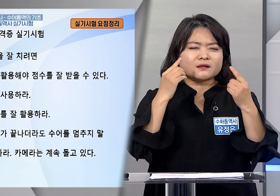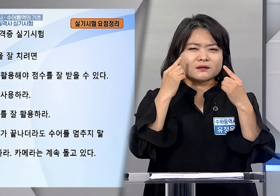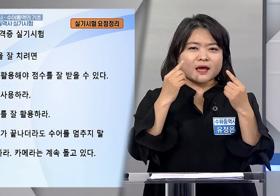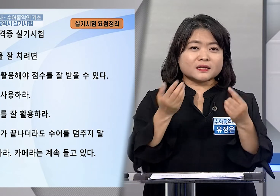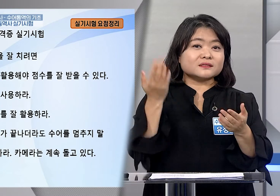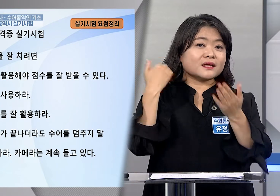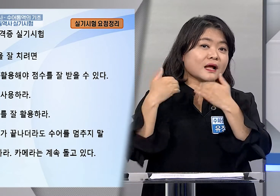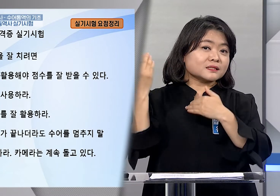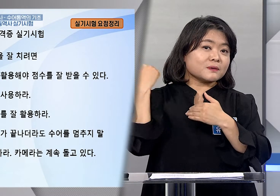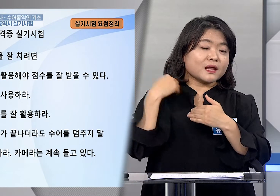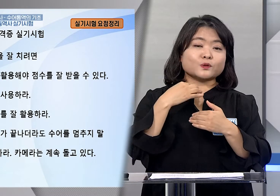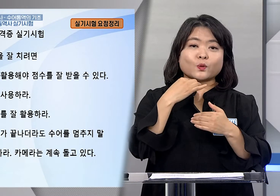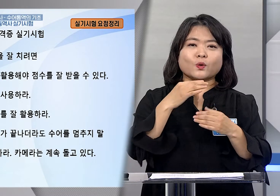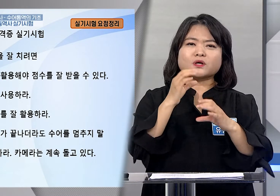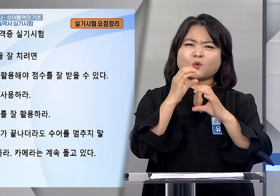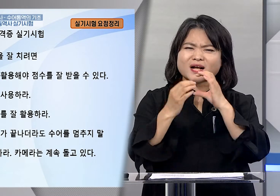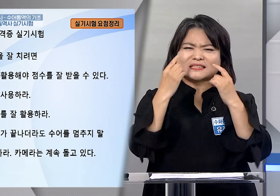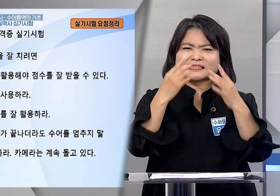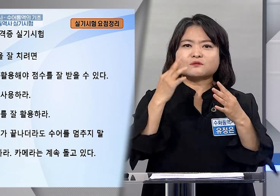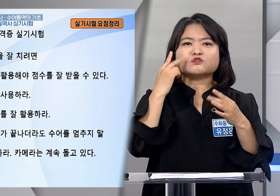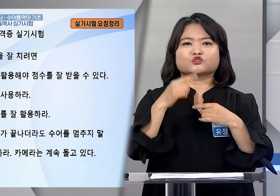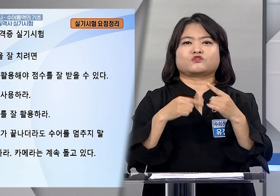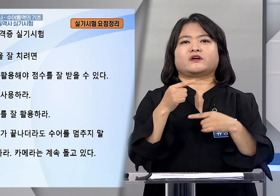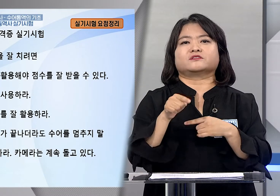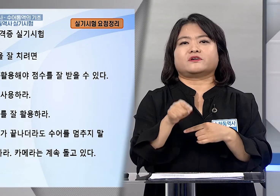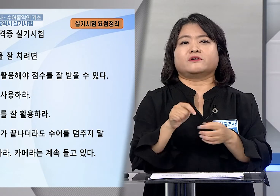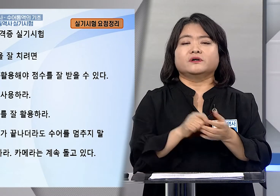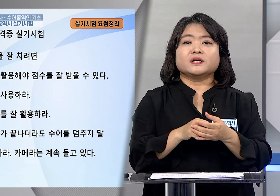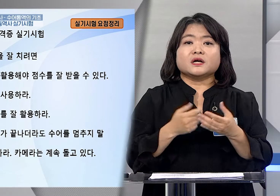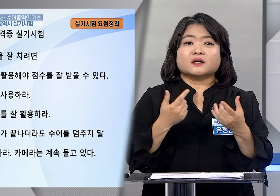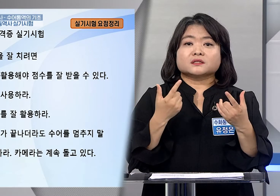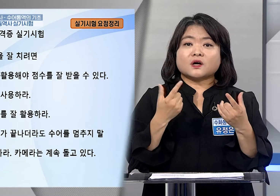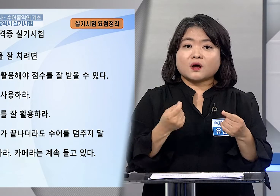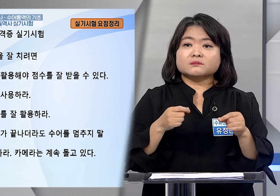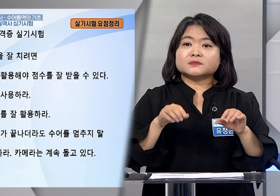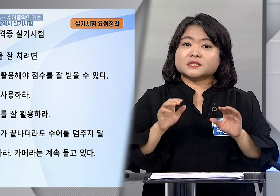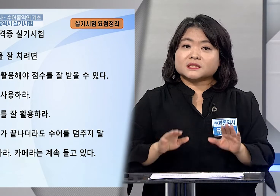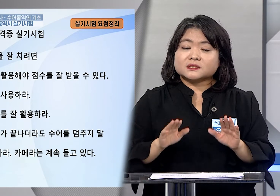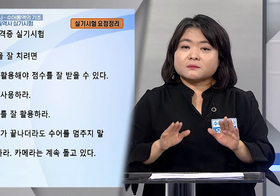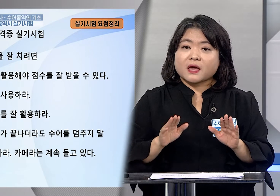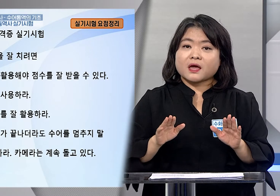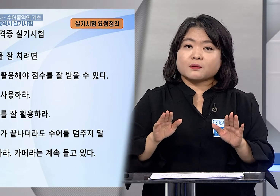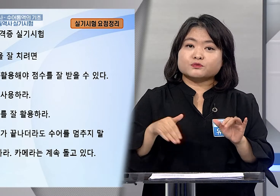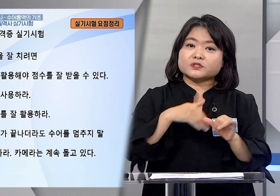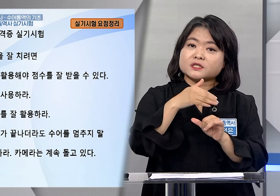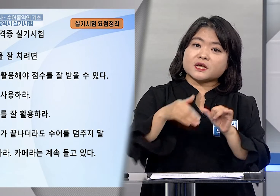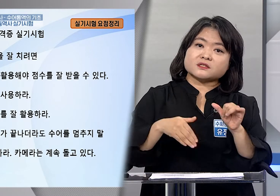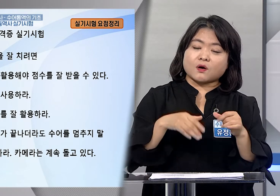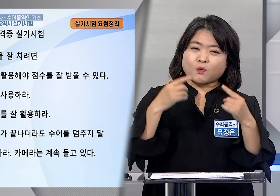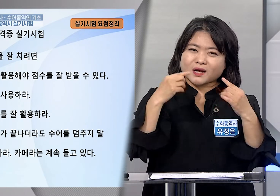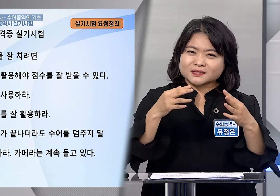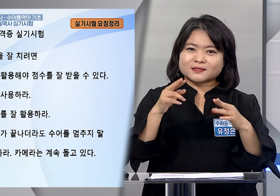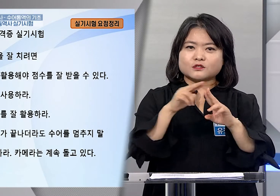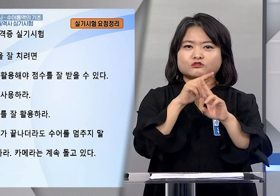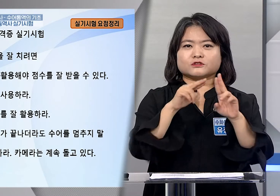이렇게 그때 당시만 해도 이건 확실한 미국 수화였어요. 처럼 지금의 분위기에서 확실한